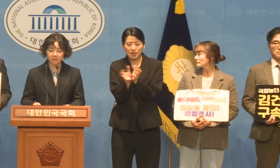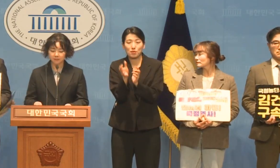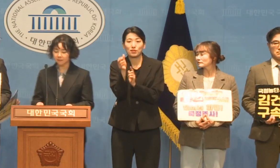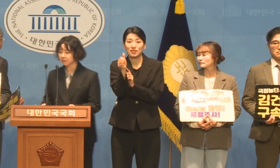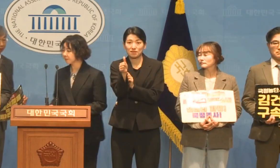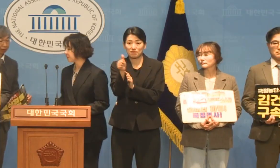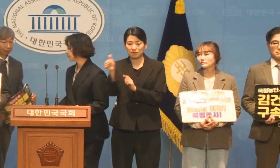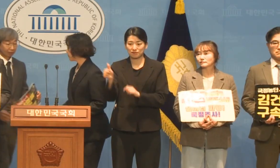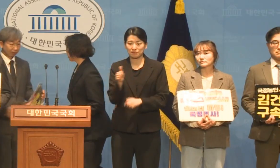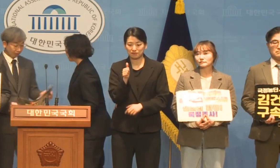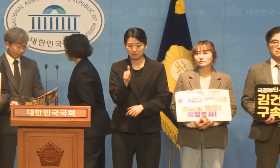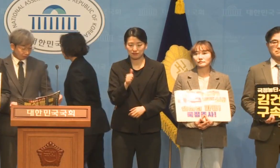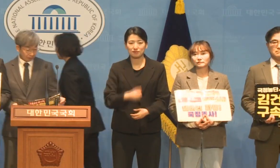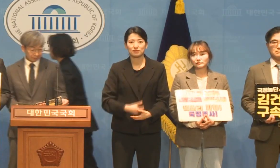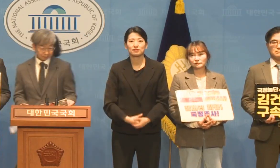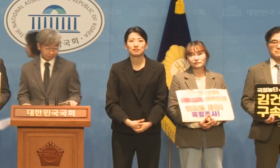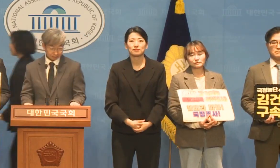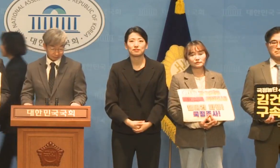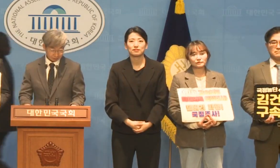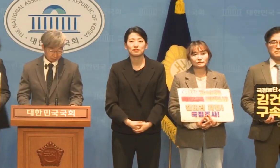하겠습니다.